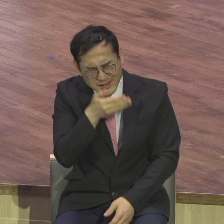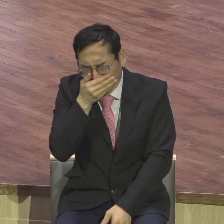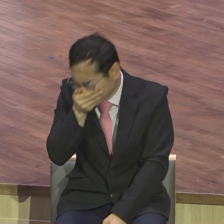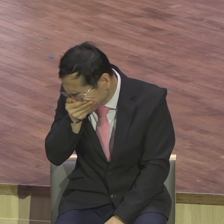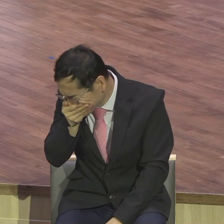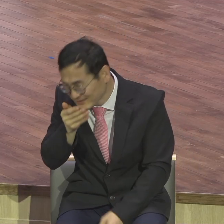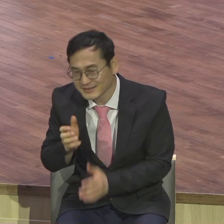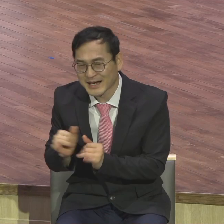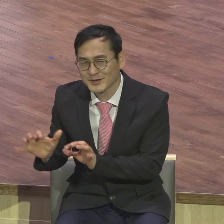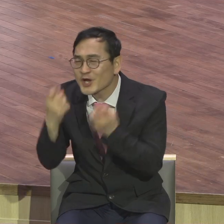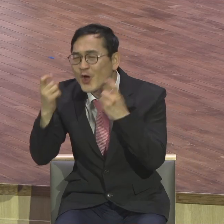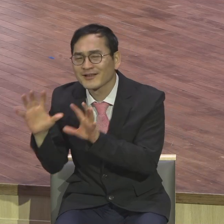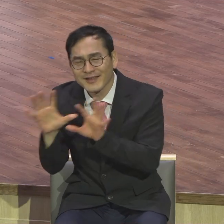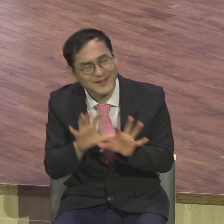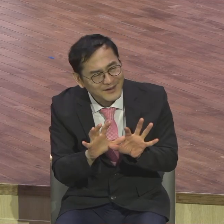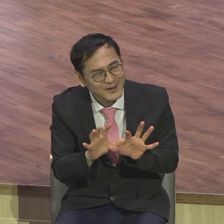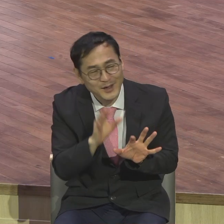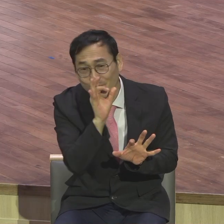저 봐. 저 봐. 붙여라.